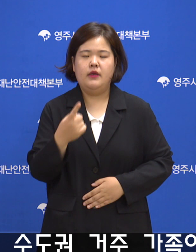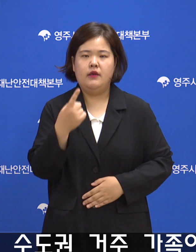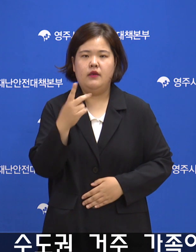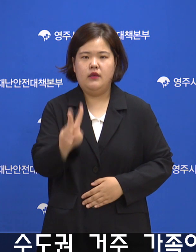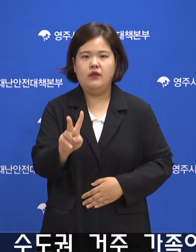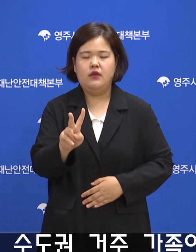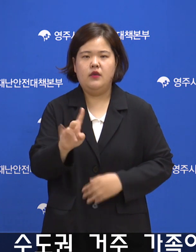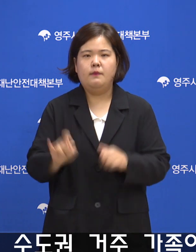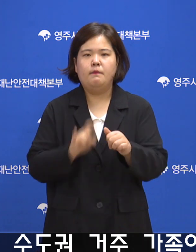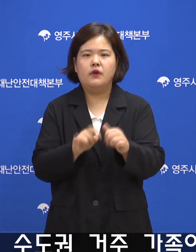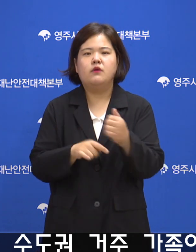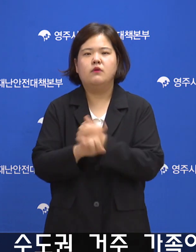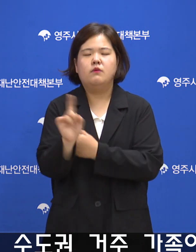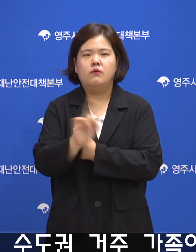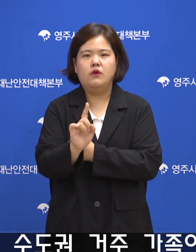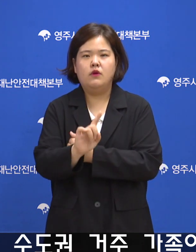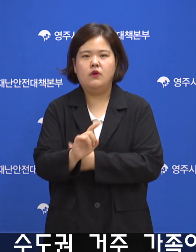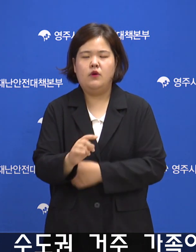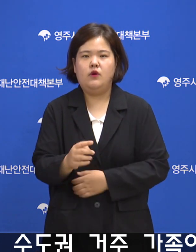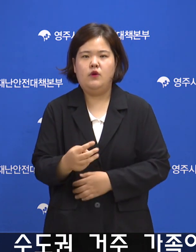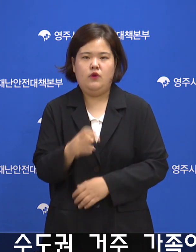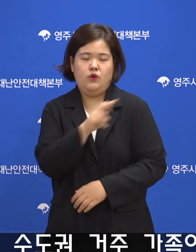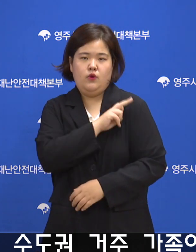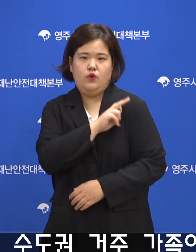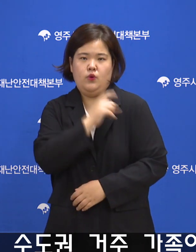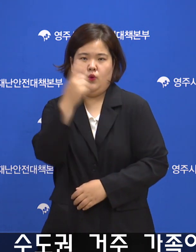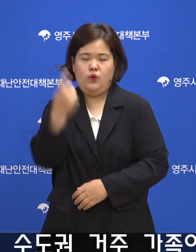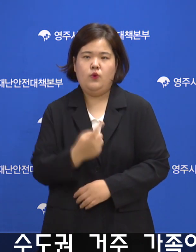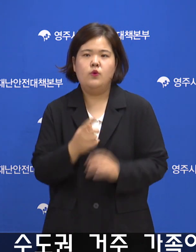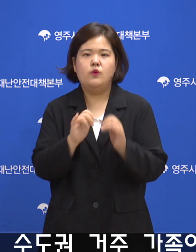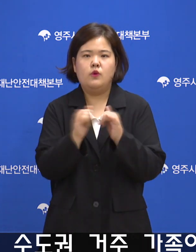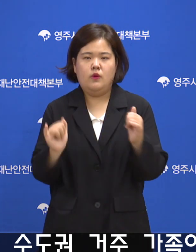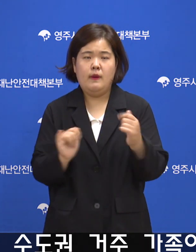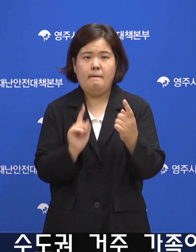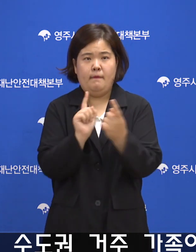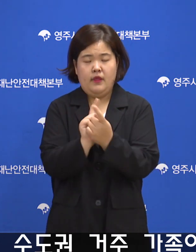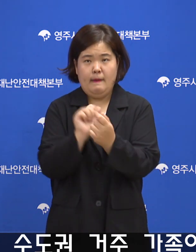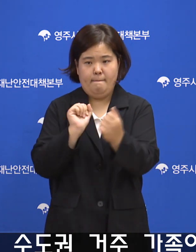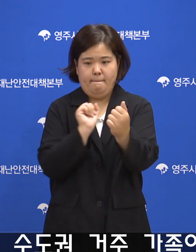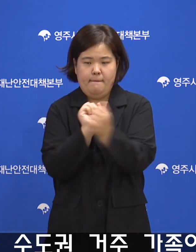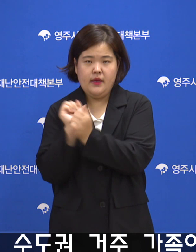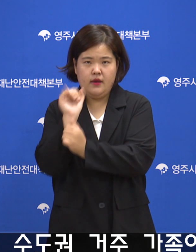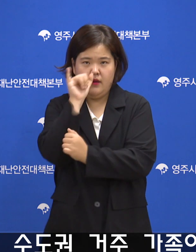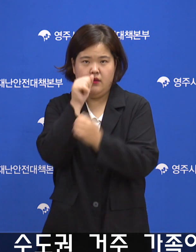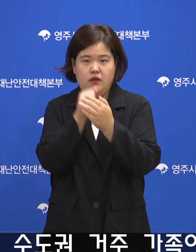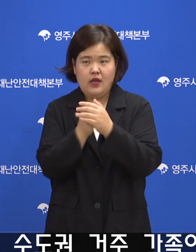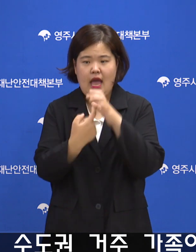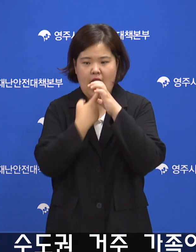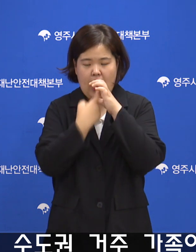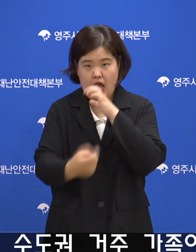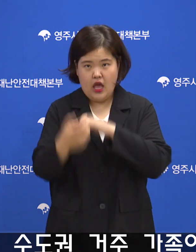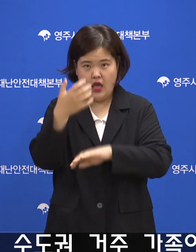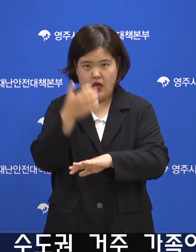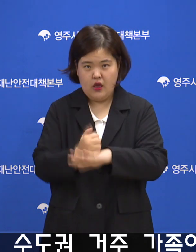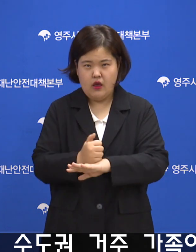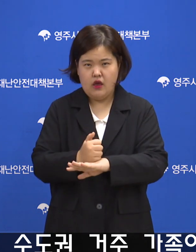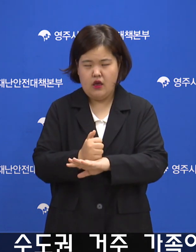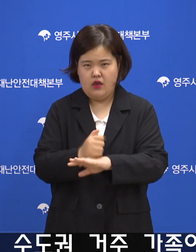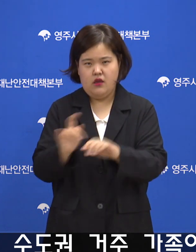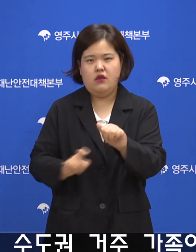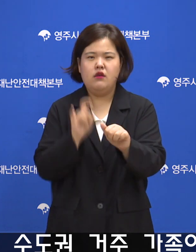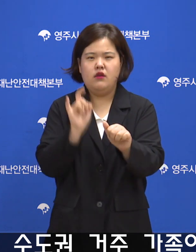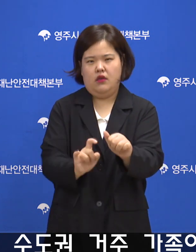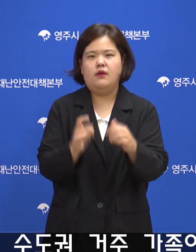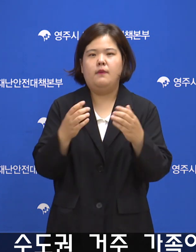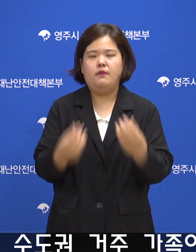102번 확진자는 영주를 방문한 수도권 거주 가족이 확진됨에 따라 검사를 실시해서 최종